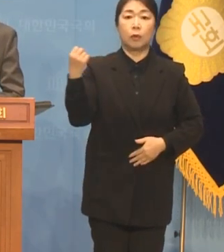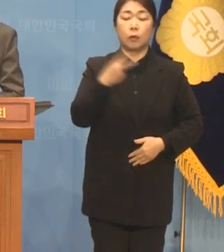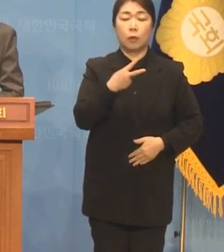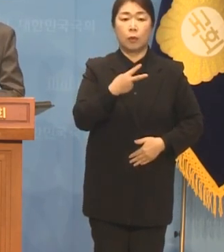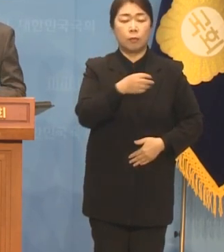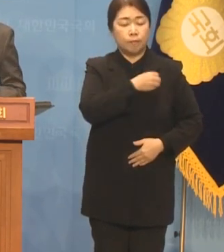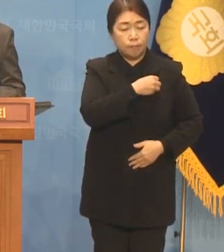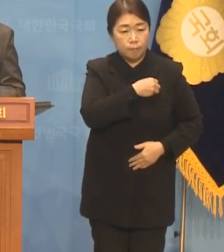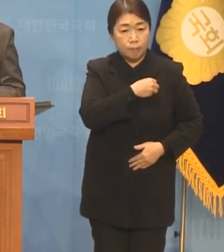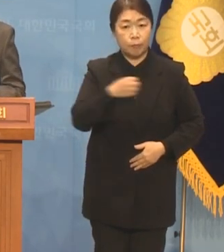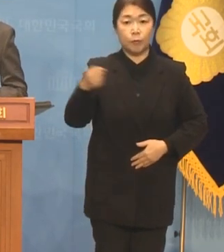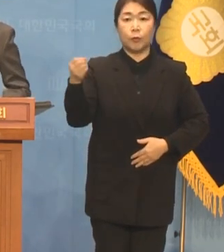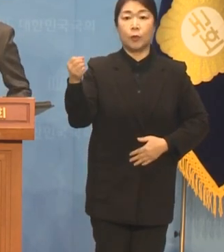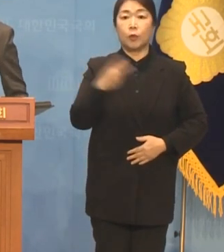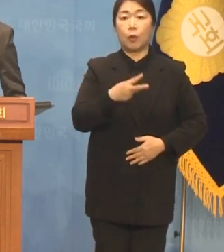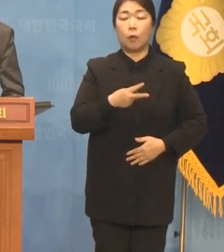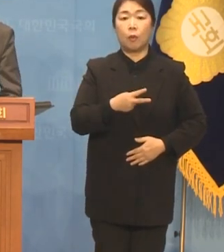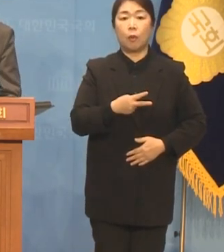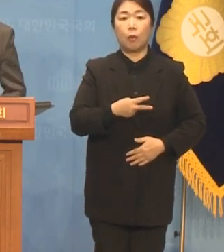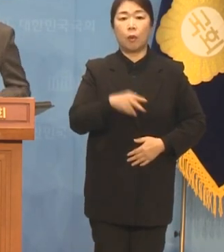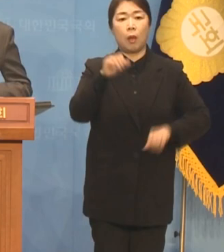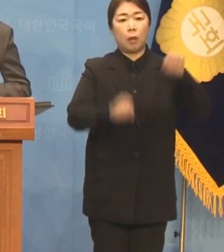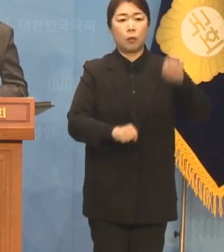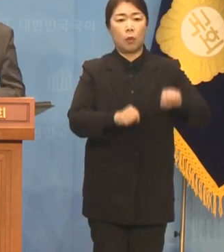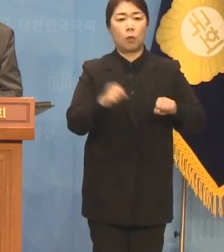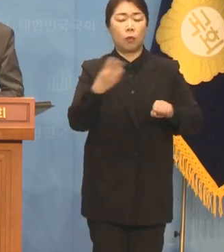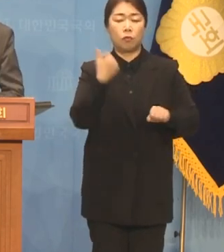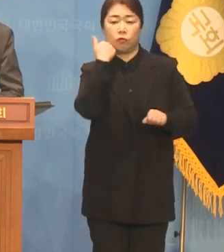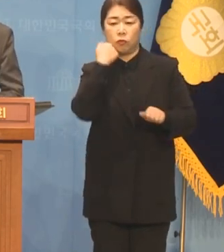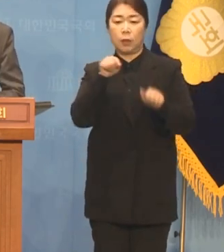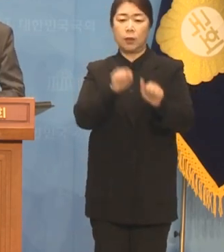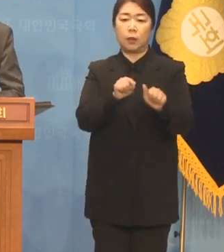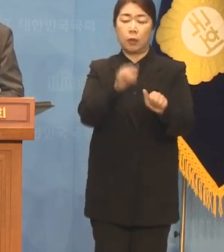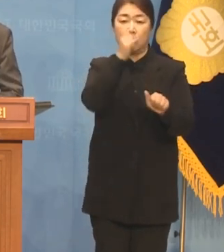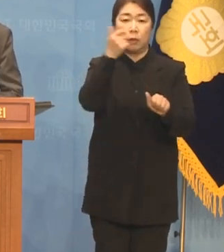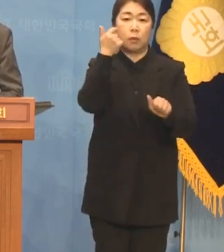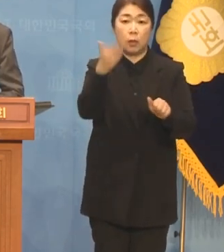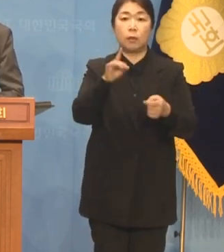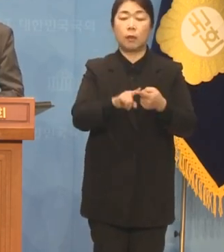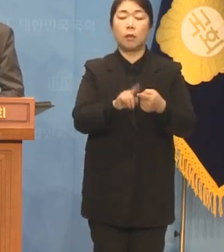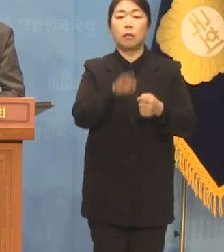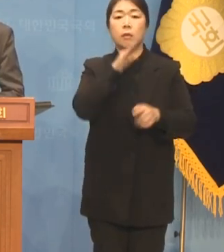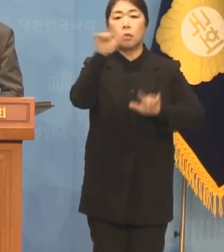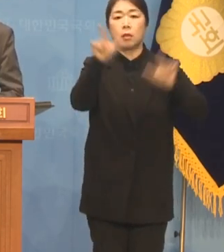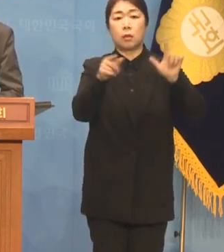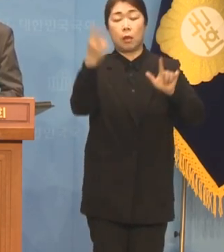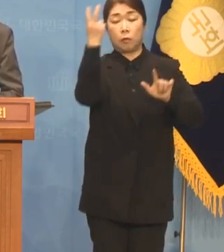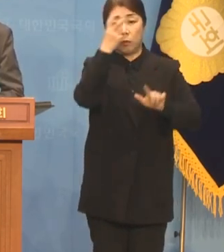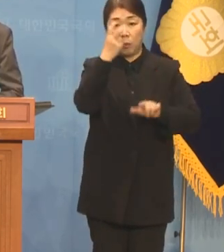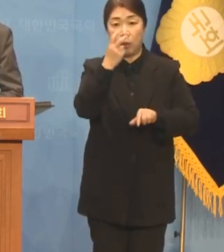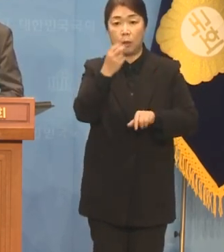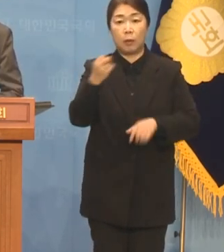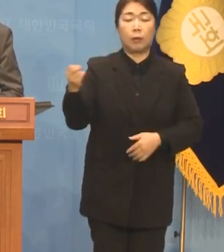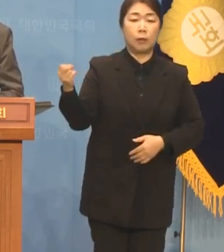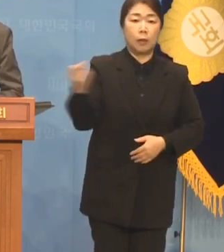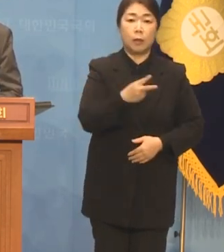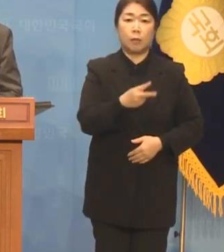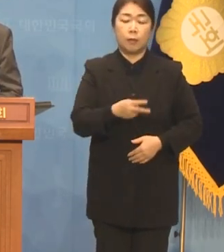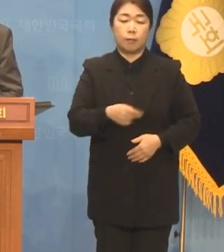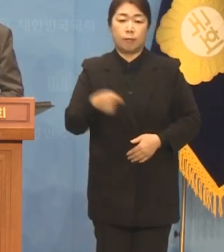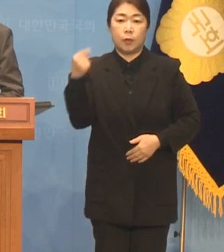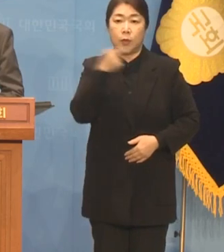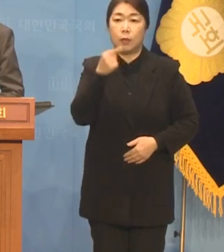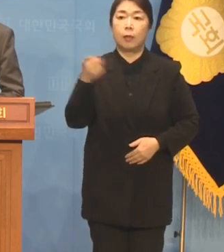당적 그리고 공모 여부와 배후 정치 자금에 대한 진상 규명 다시 한번